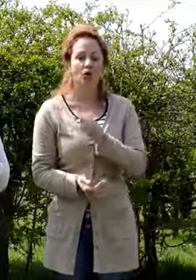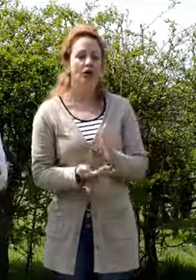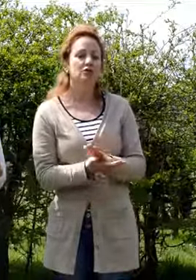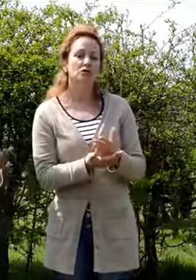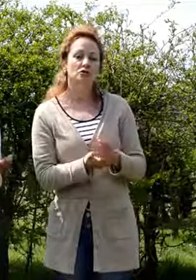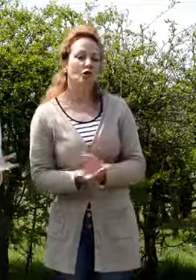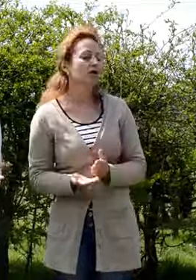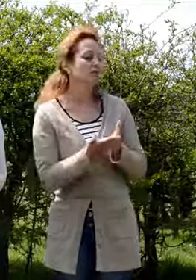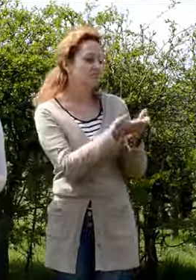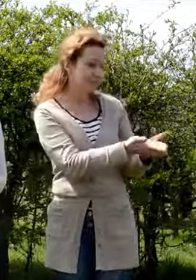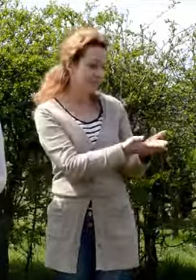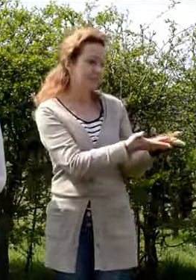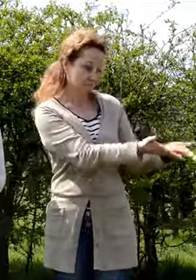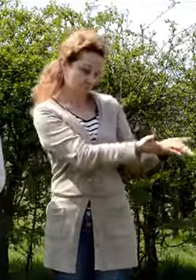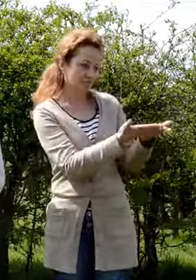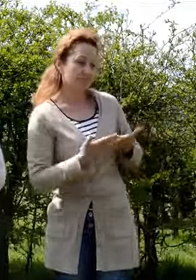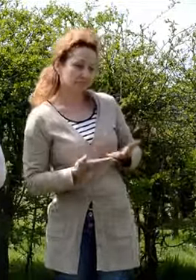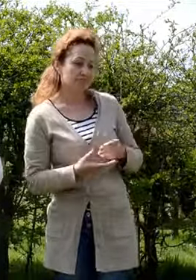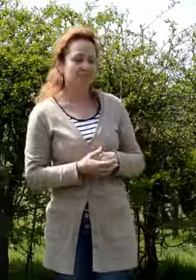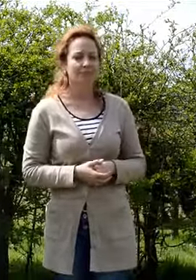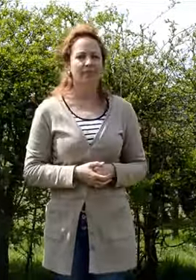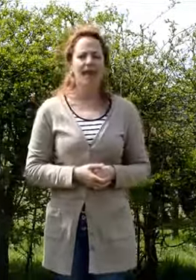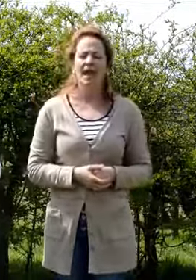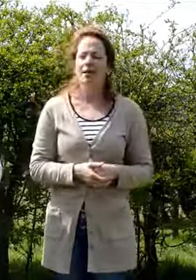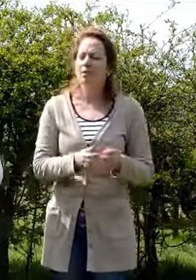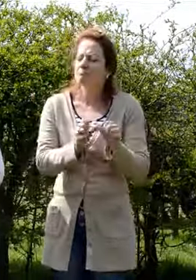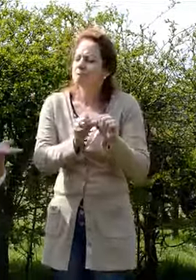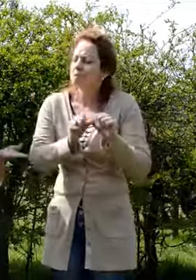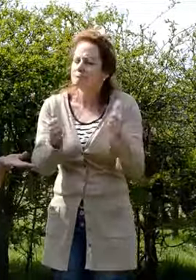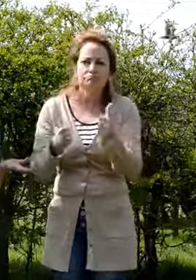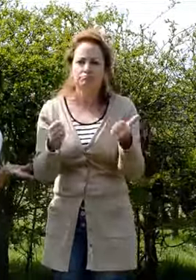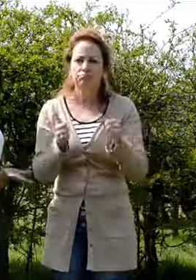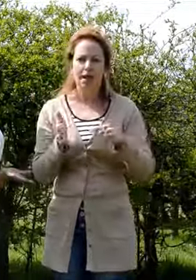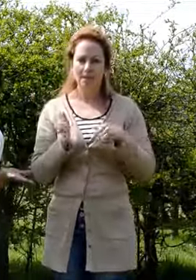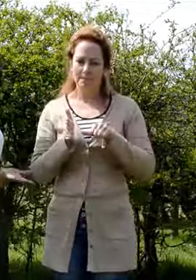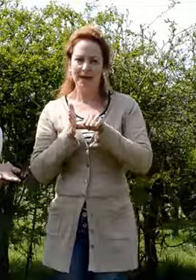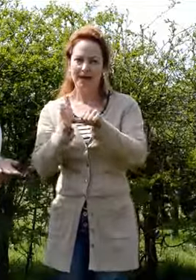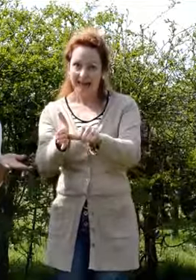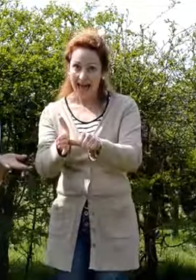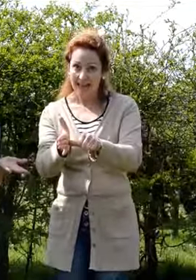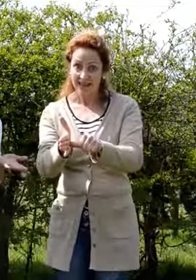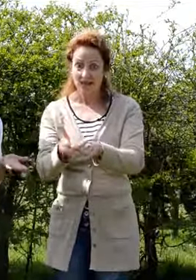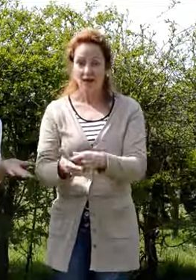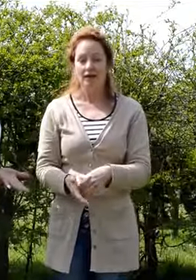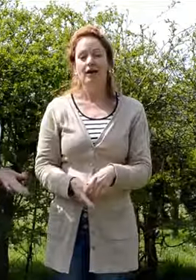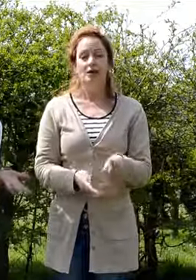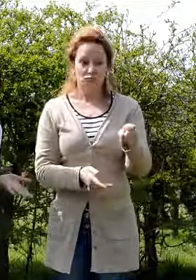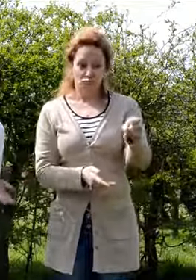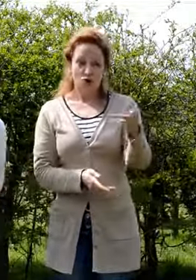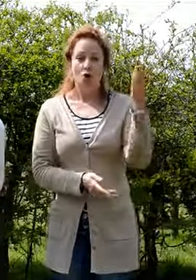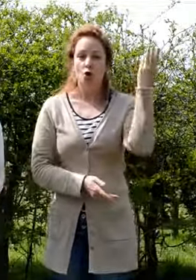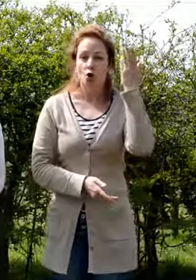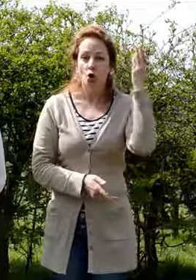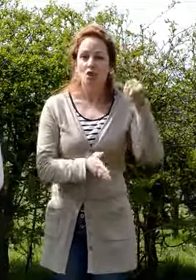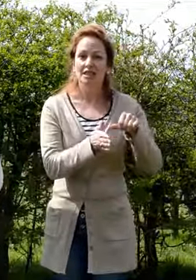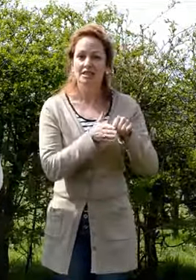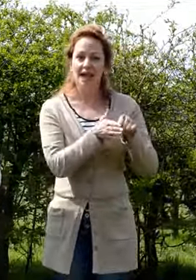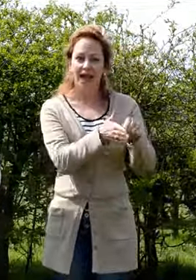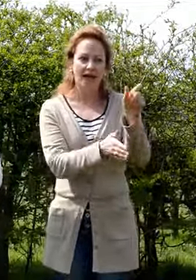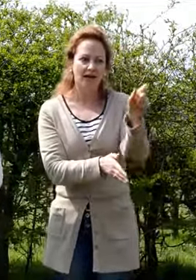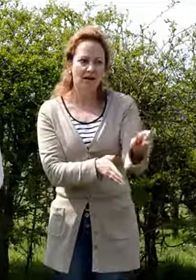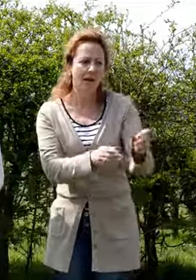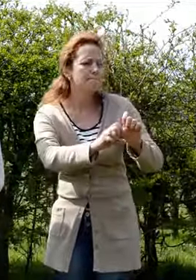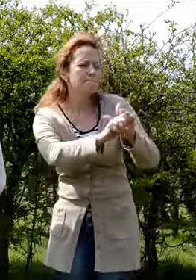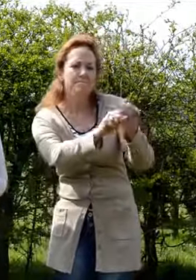Ik ben zo super begeleid, zowel door de cursusleider als door de schrijftolk. Zij is ook gebarentolk.